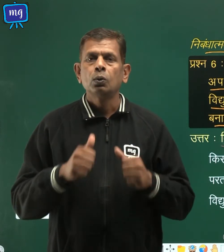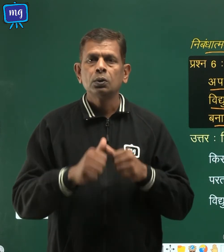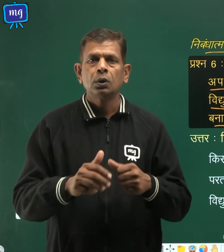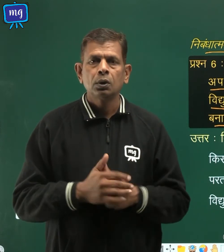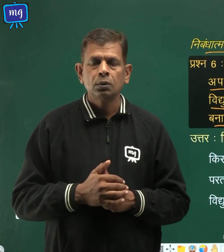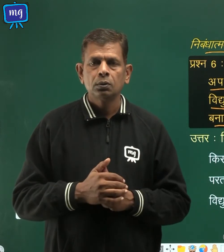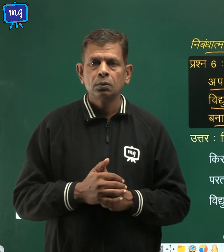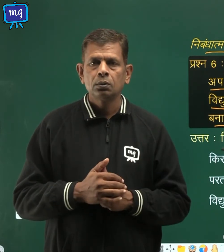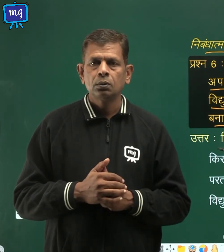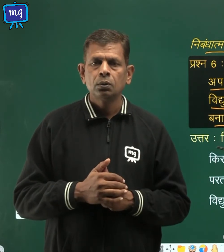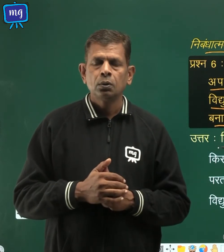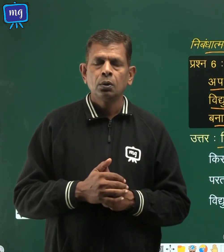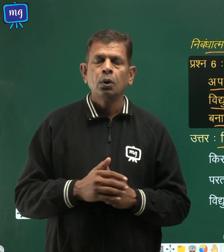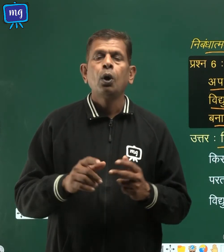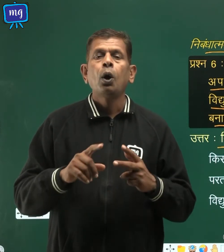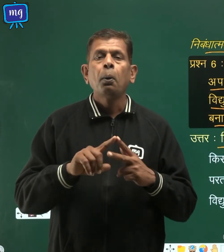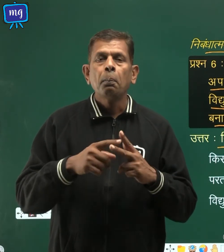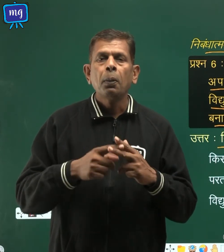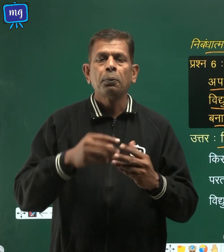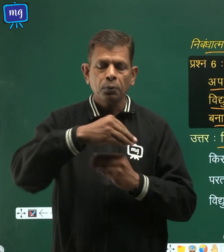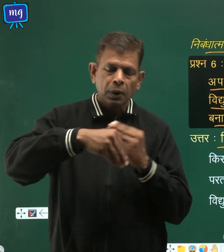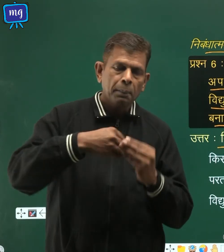उत्तर विद्युत लेपन